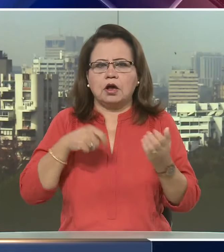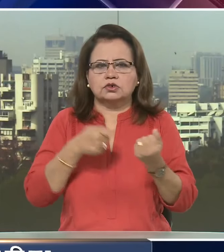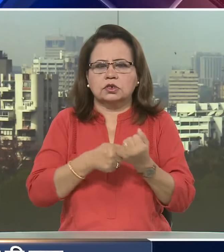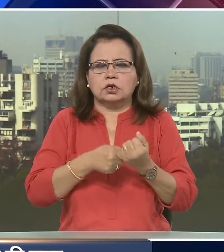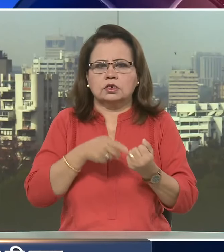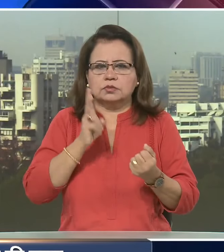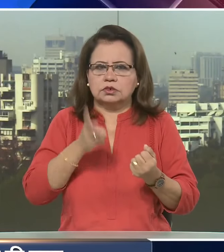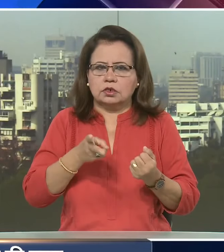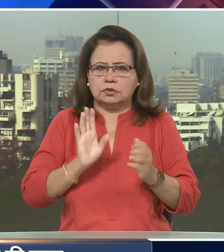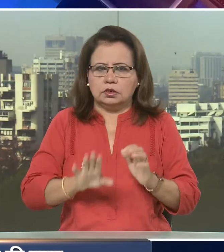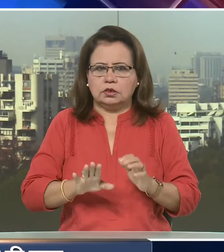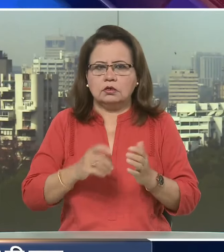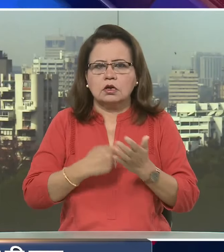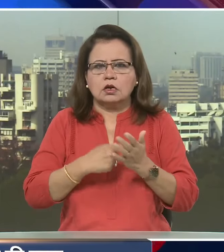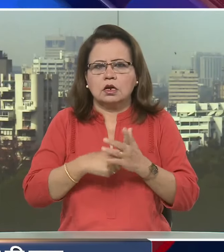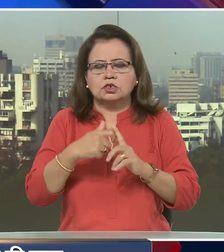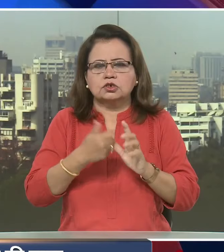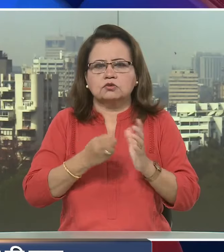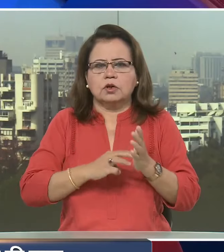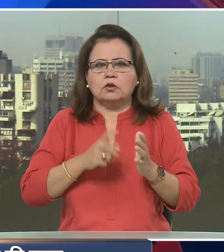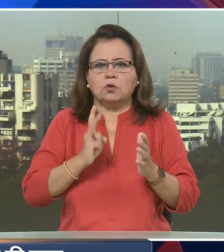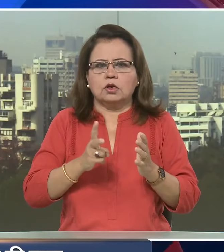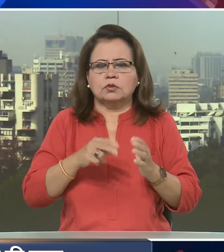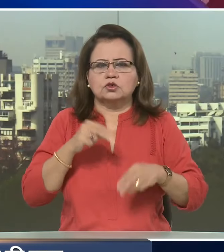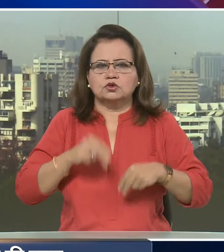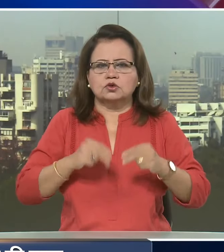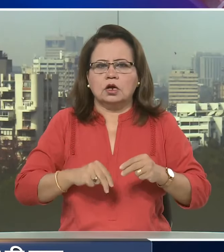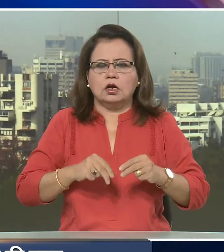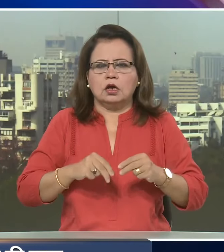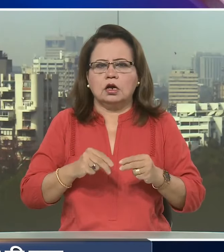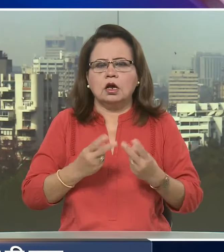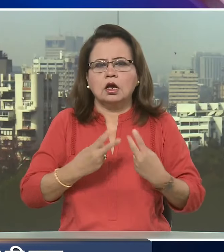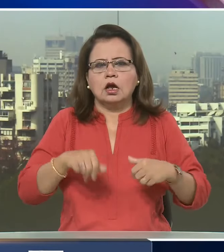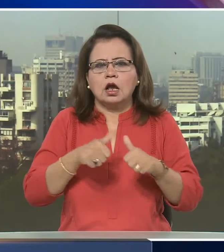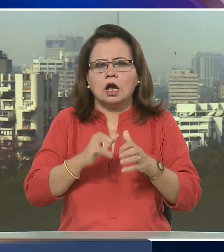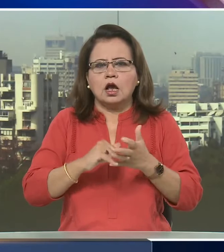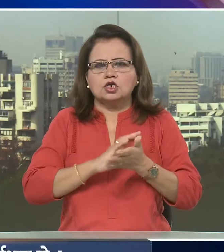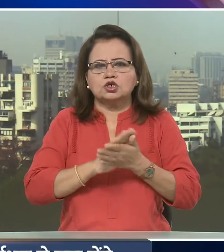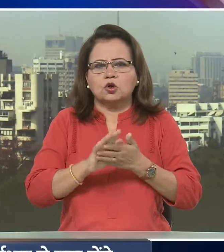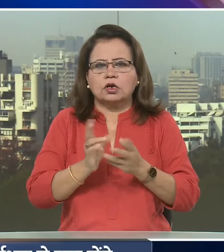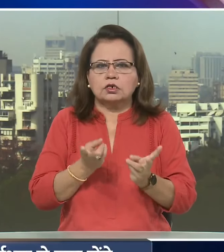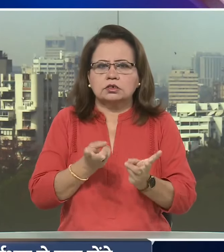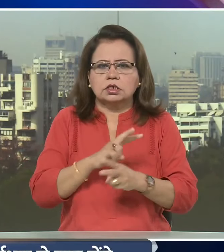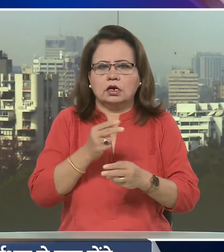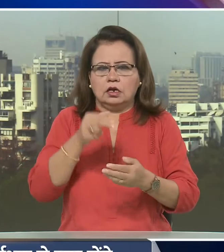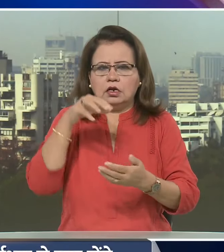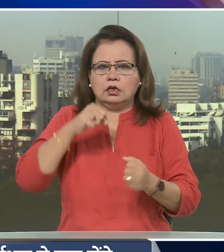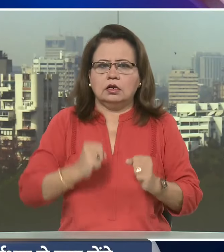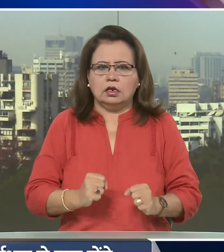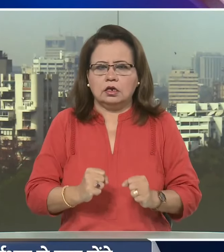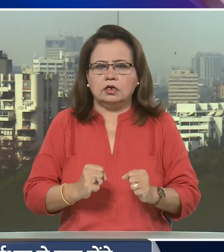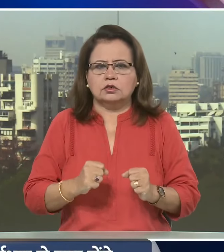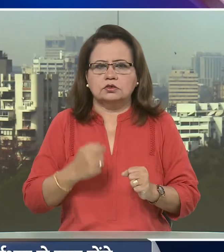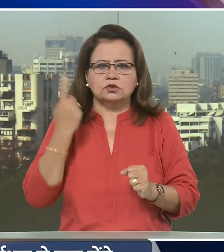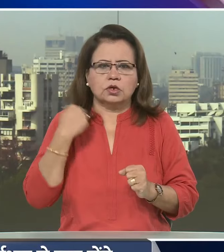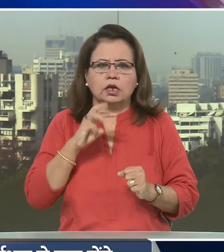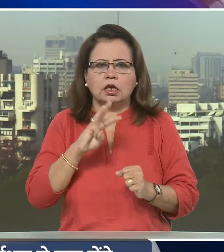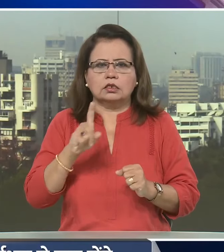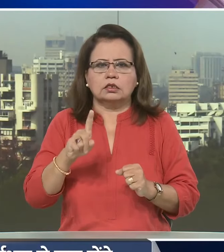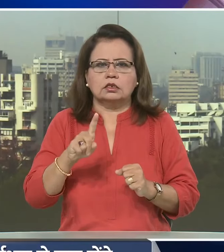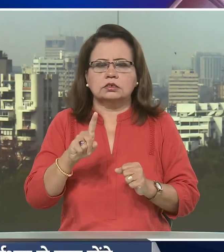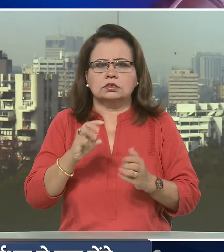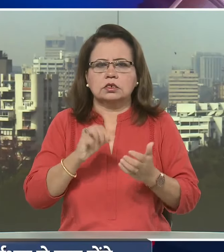इस पद पर थे। राजीव कुमार वर्तमान चुनाव आयुक्त अशोक लवासा की जगह लेंगे। जो कि 31 अगस्त